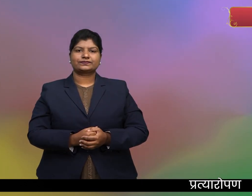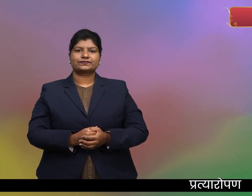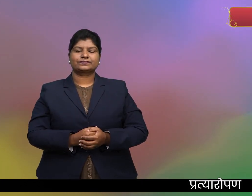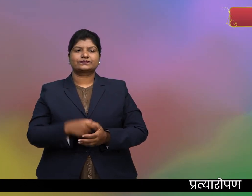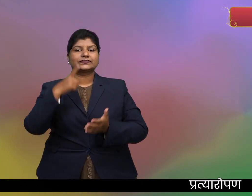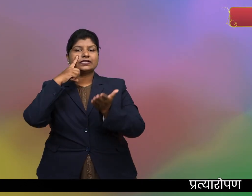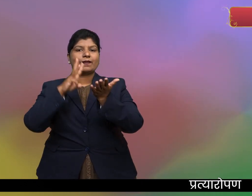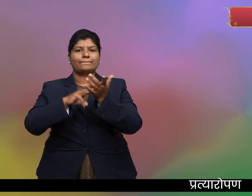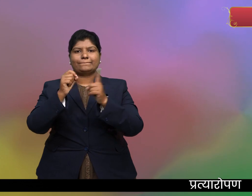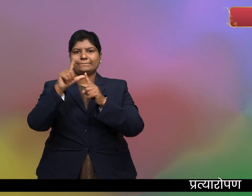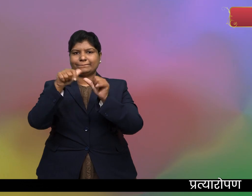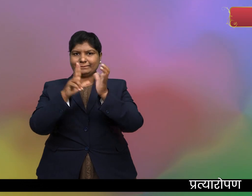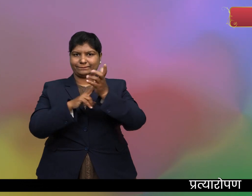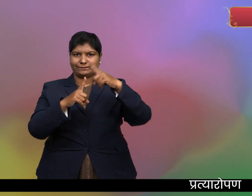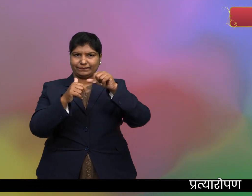प्रत्यारोपण।